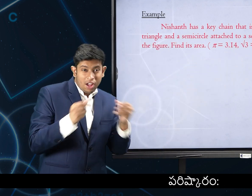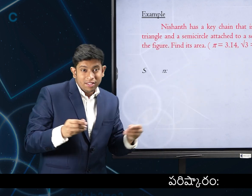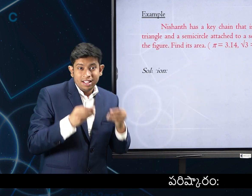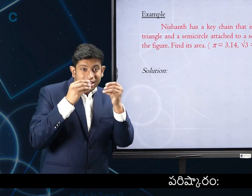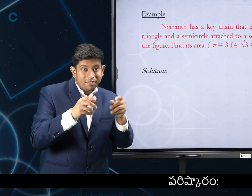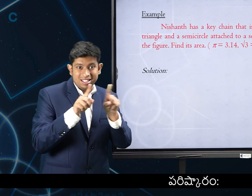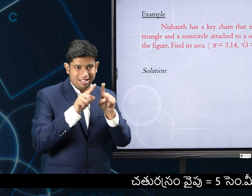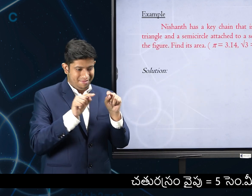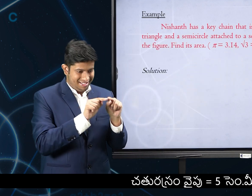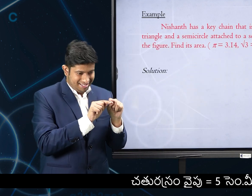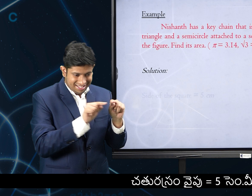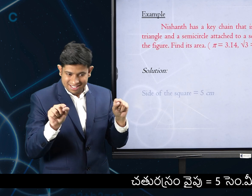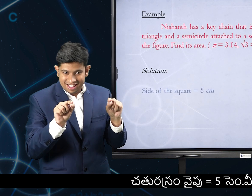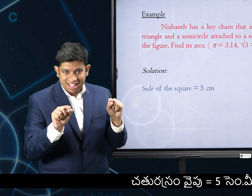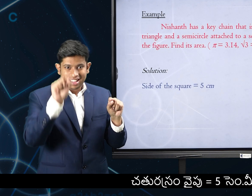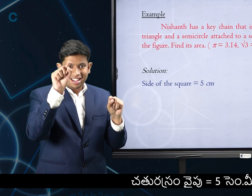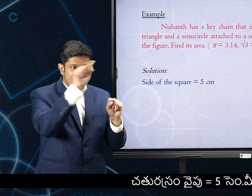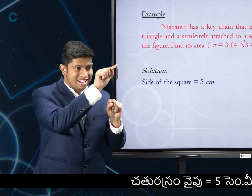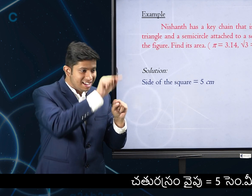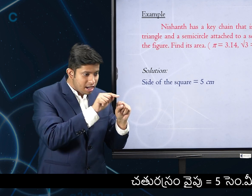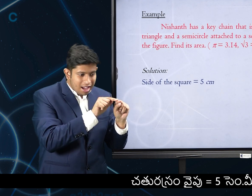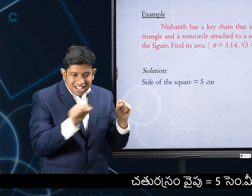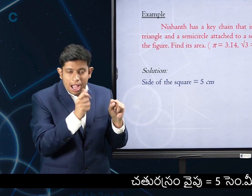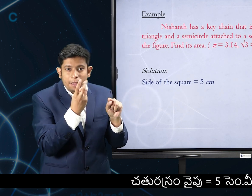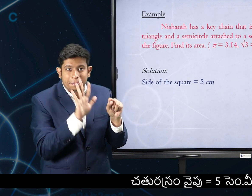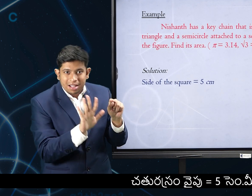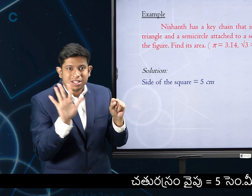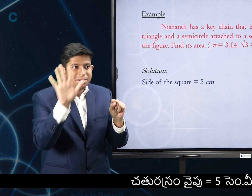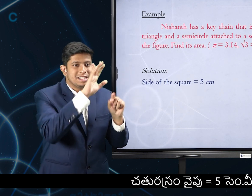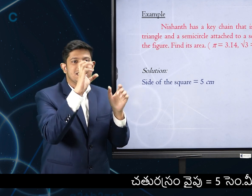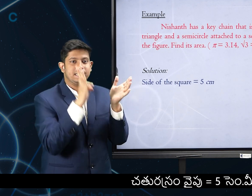పరిష్కారం: చతురస్రం వైపు = 5 సెంటీమీటర్లు.